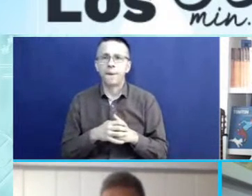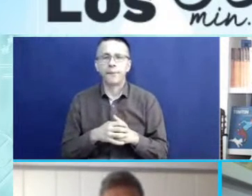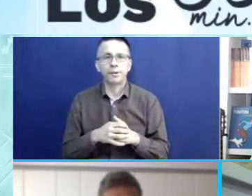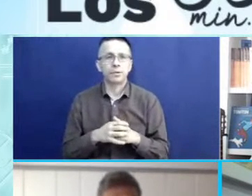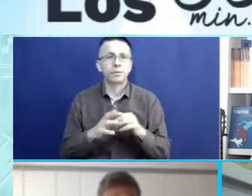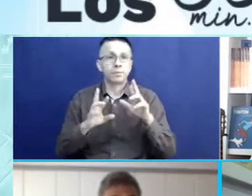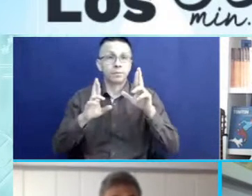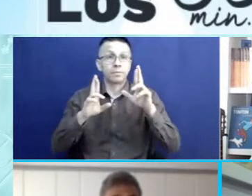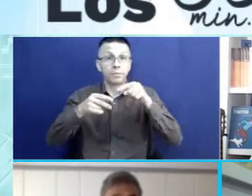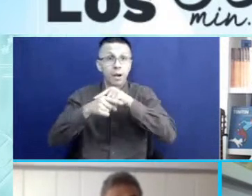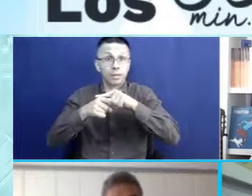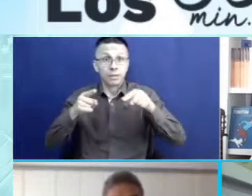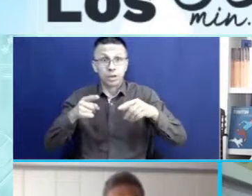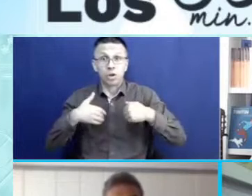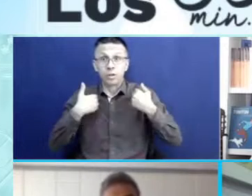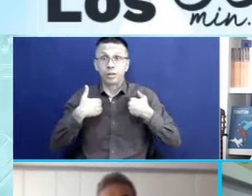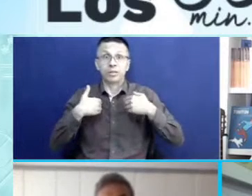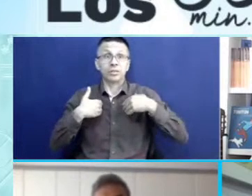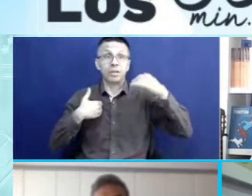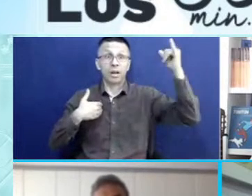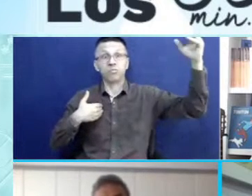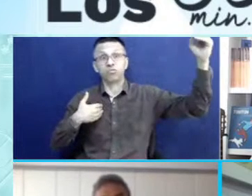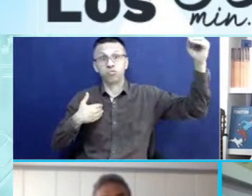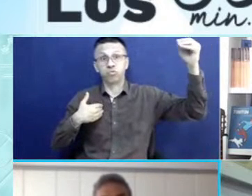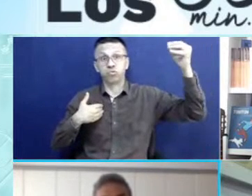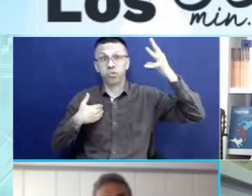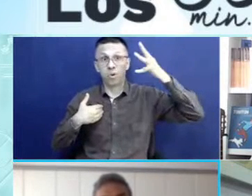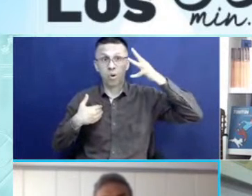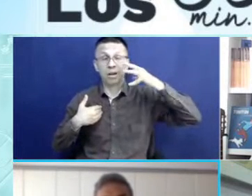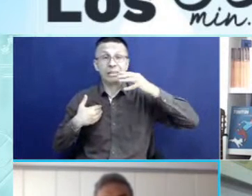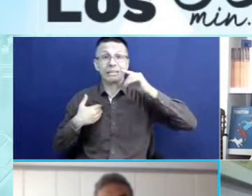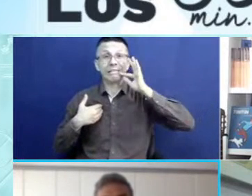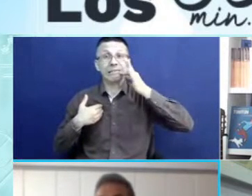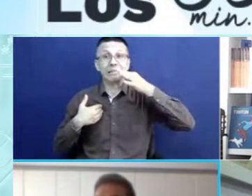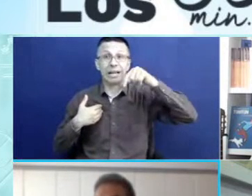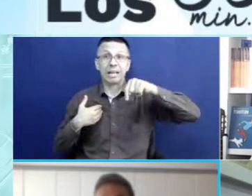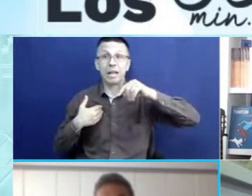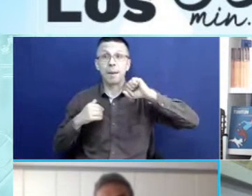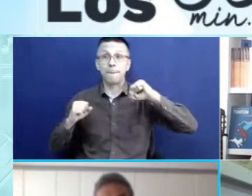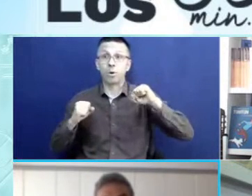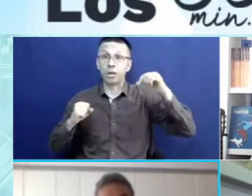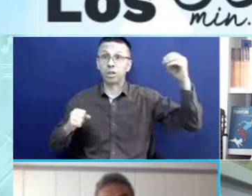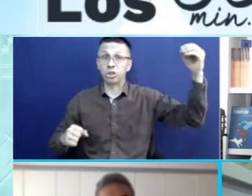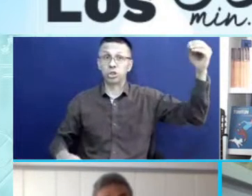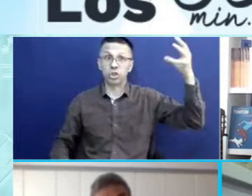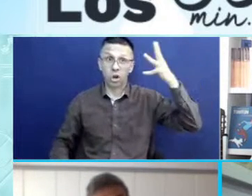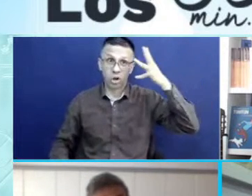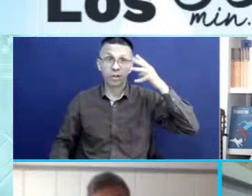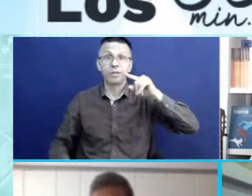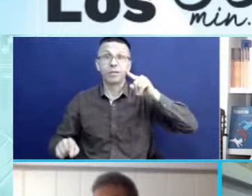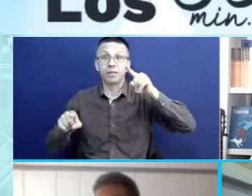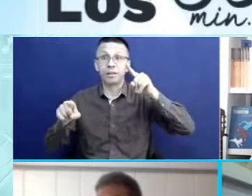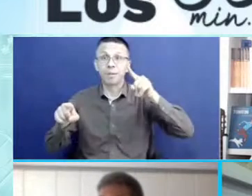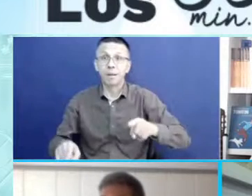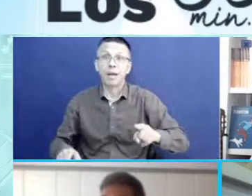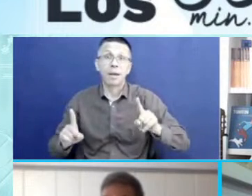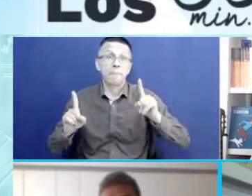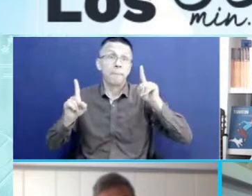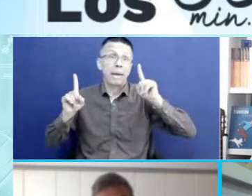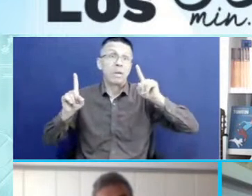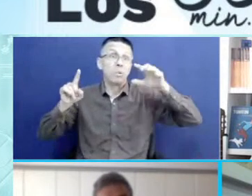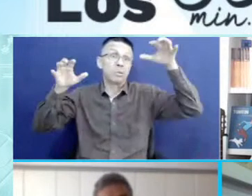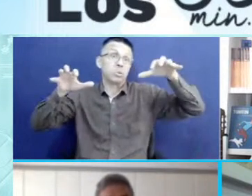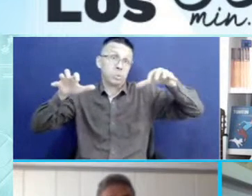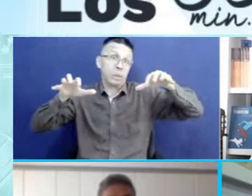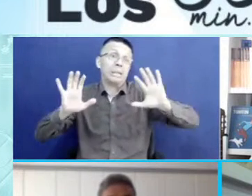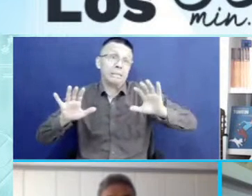semana. Ya se nos metió el verano. Qué rico Bogotá con el sol también. Pero que no se nos vaya mucho la lluvia también,